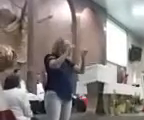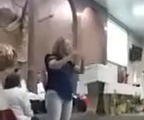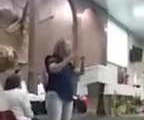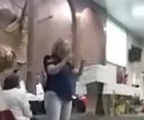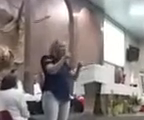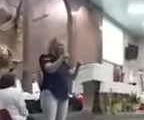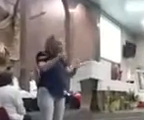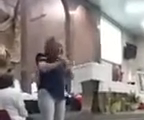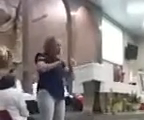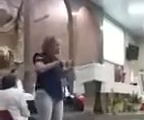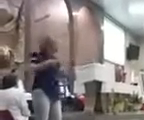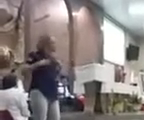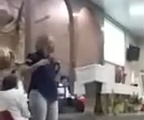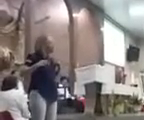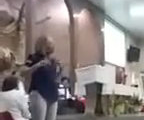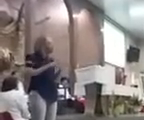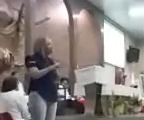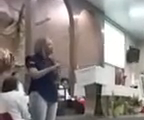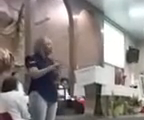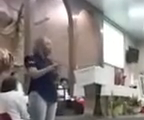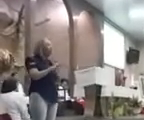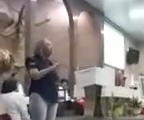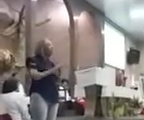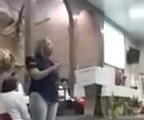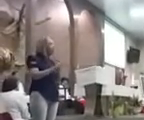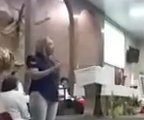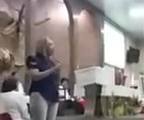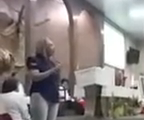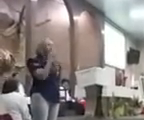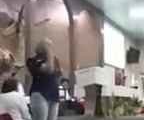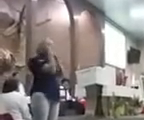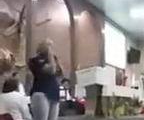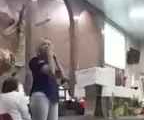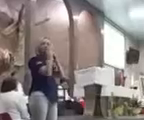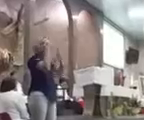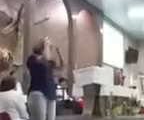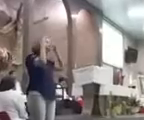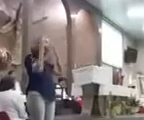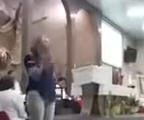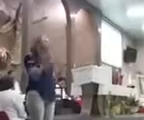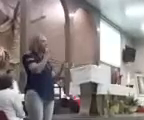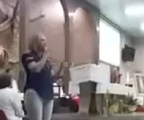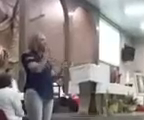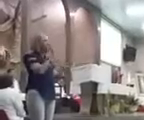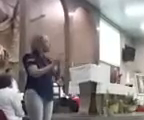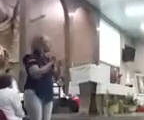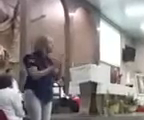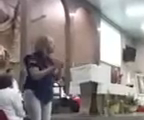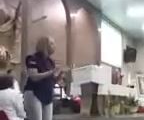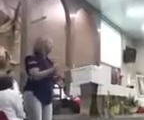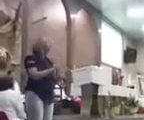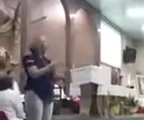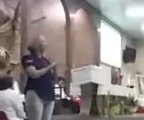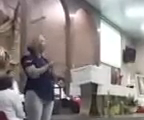velório. Não está para celebrar uma festa, não está